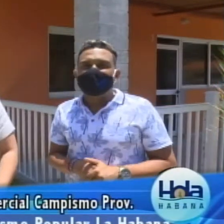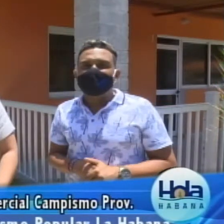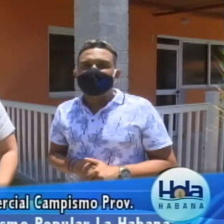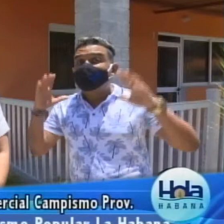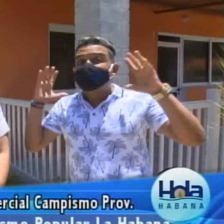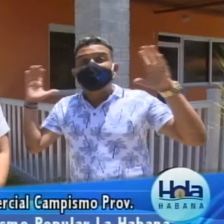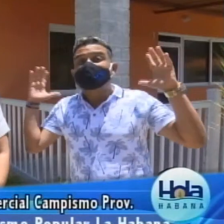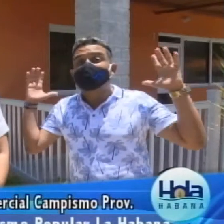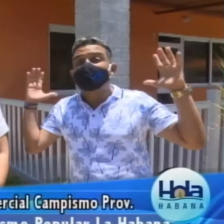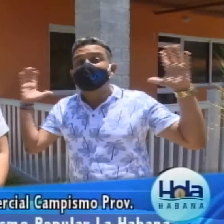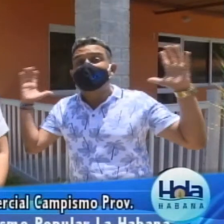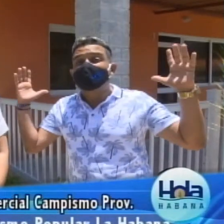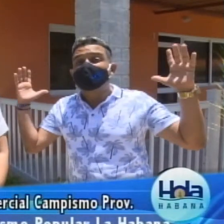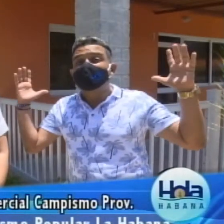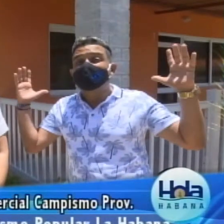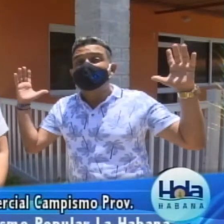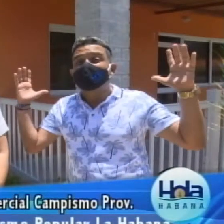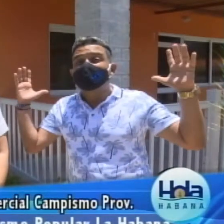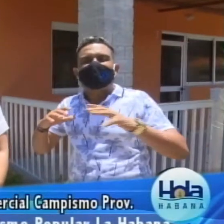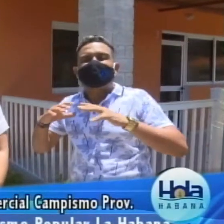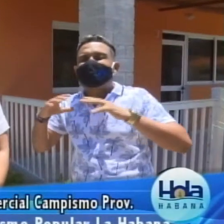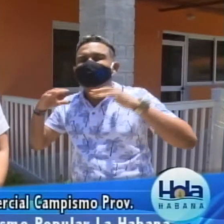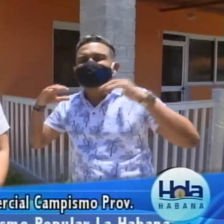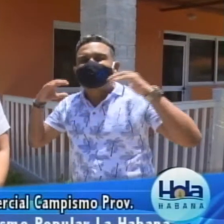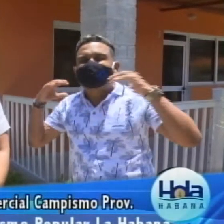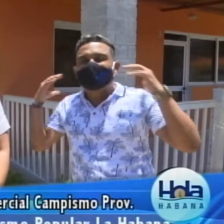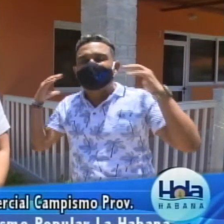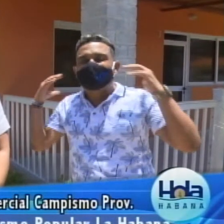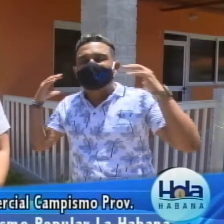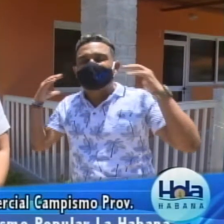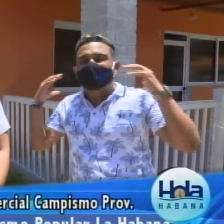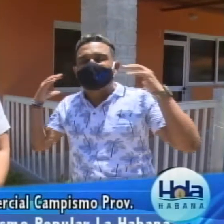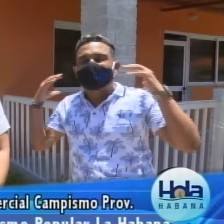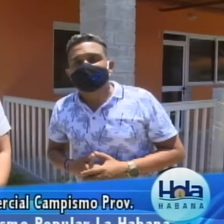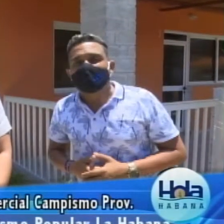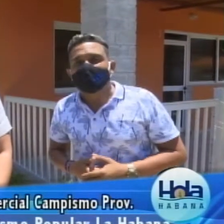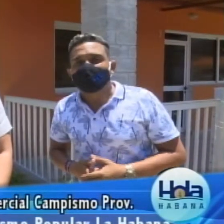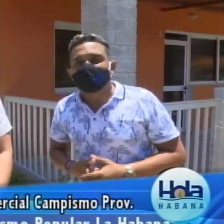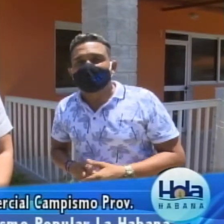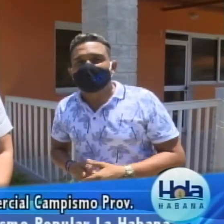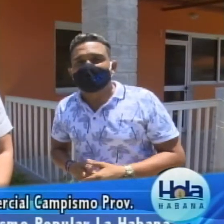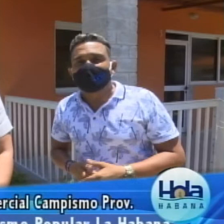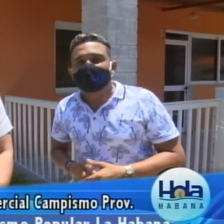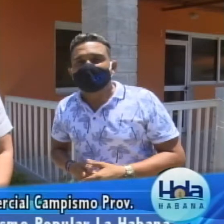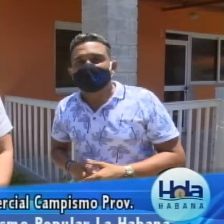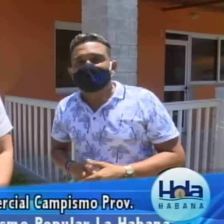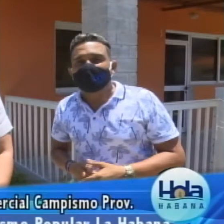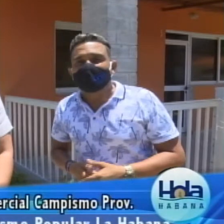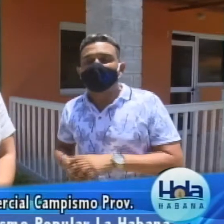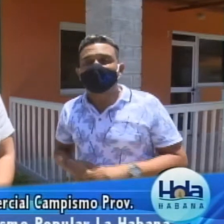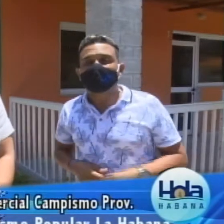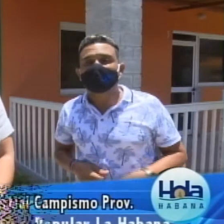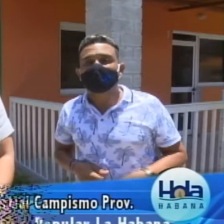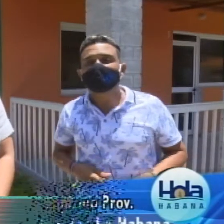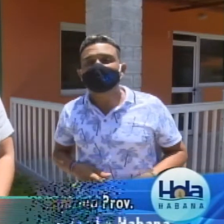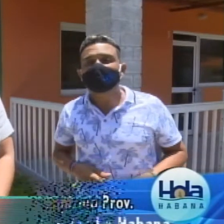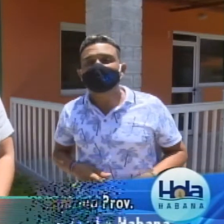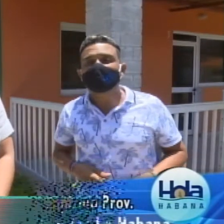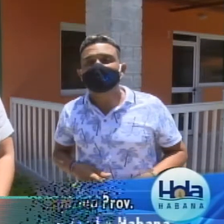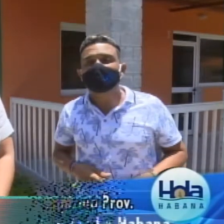tiene muchos más sueños por delante y unas grandes ganas de que todo regrese a la normalidad. Eso depende en gran medida de su comportamiento. Muchas